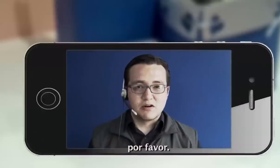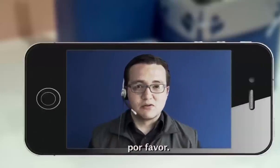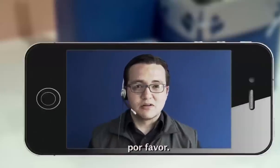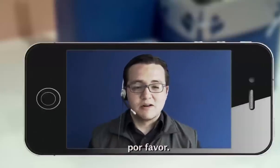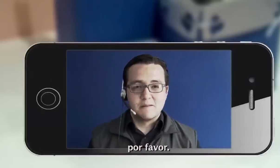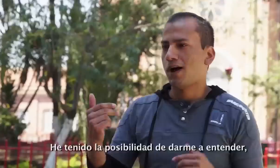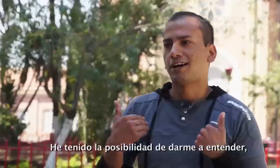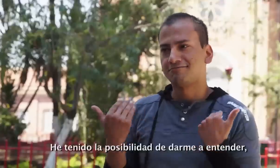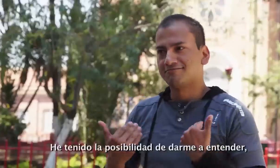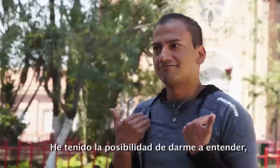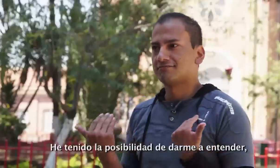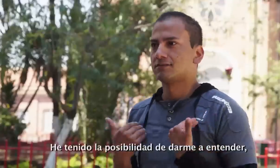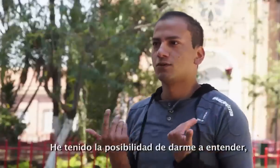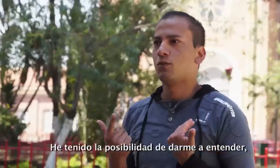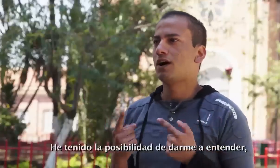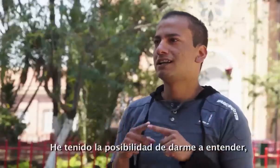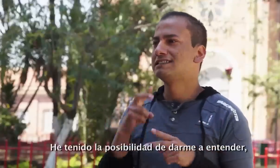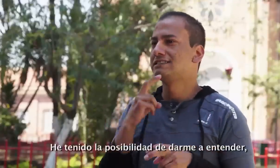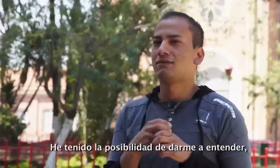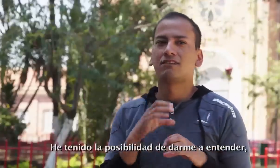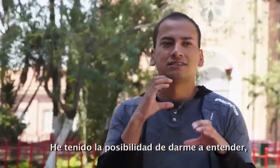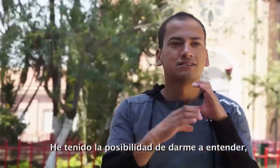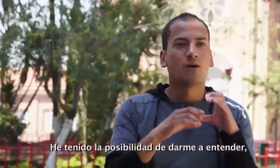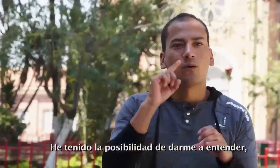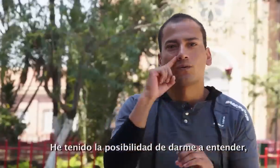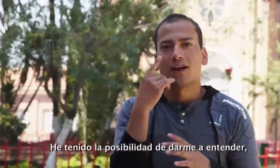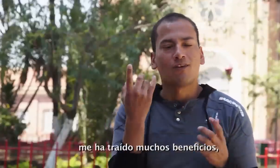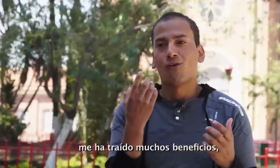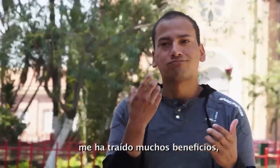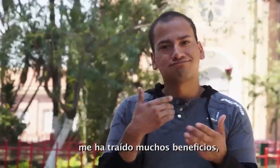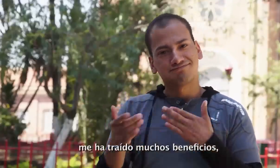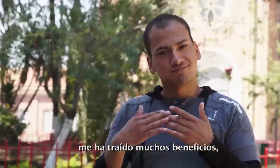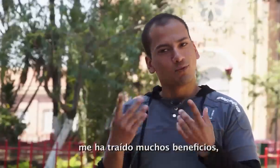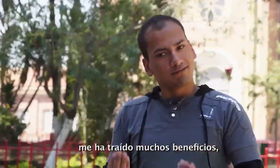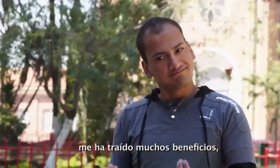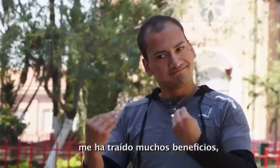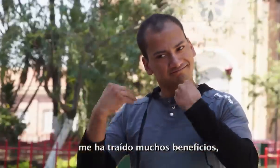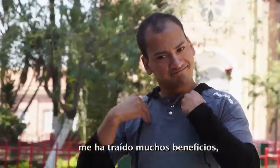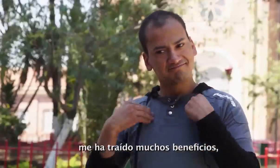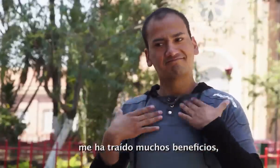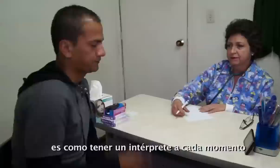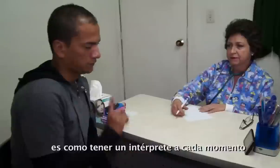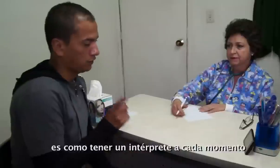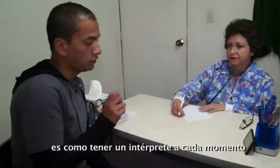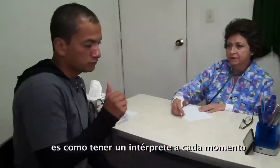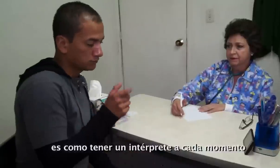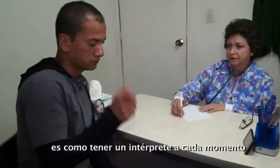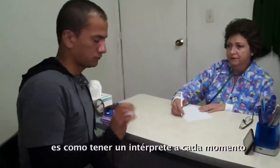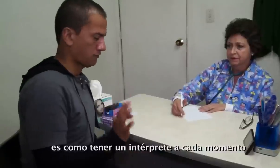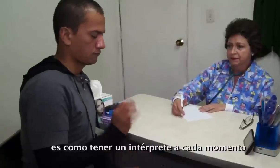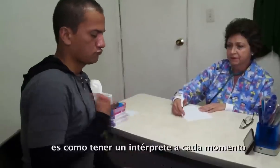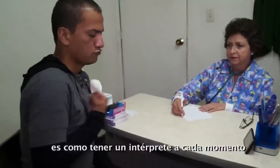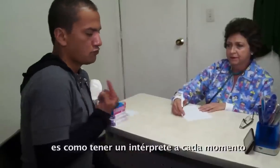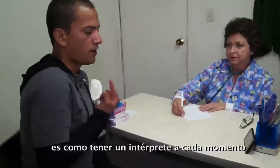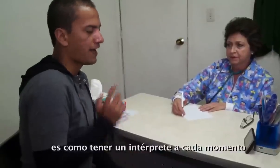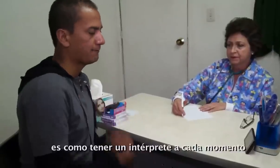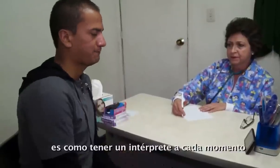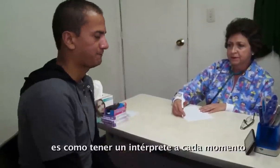por favor. He tenido la posibilidad de darme a entender. Me ha traído muchos beneficios. Es como tener un intérprete a cada